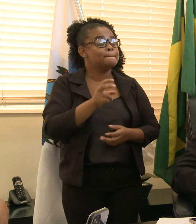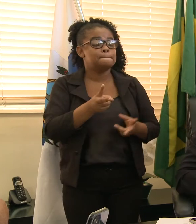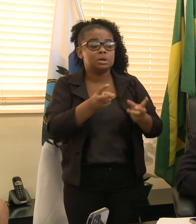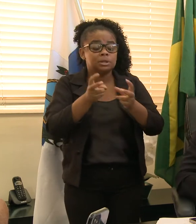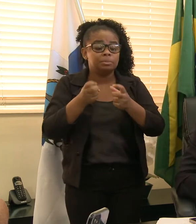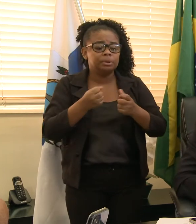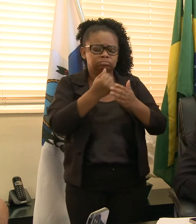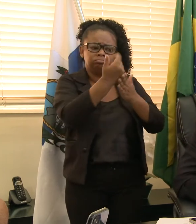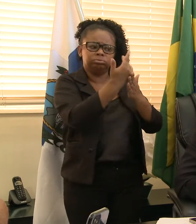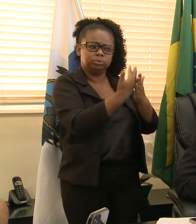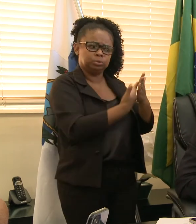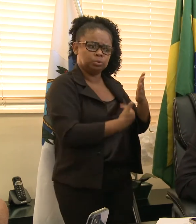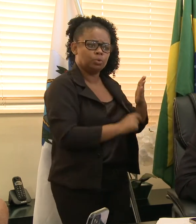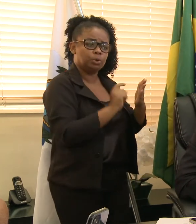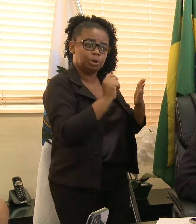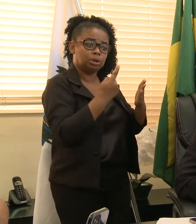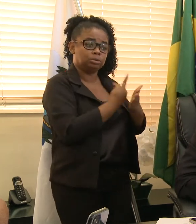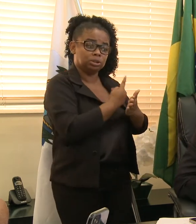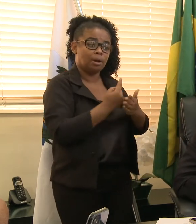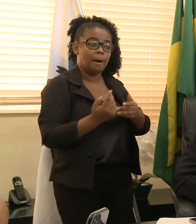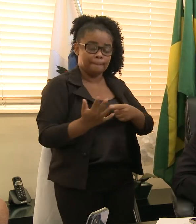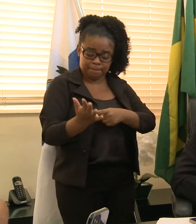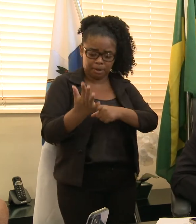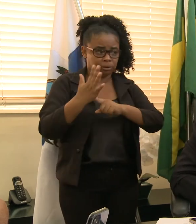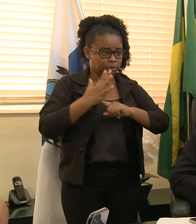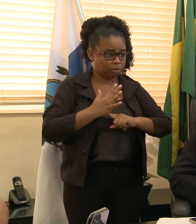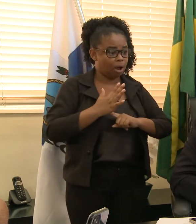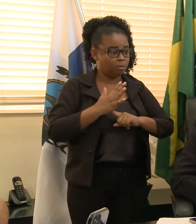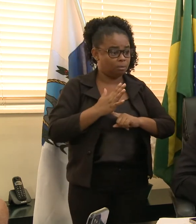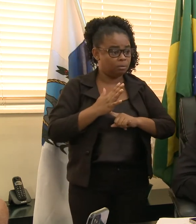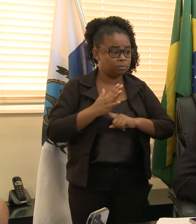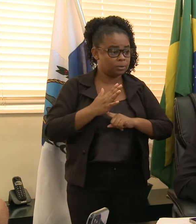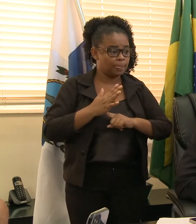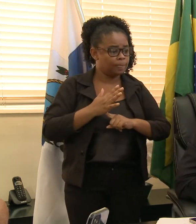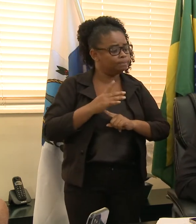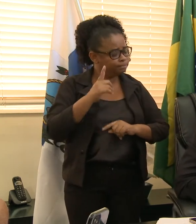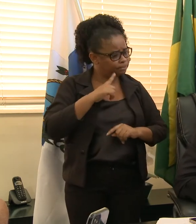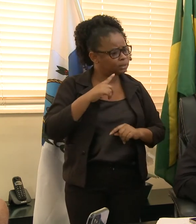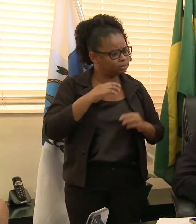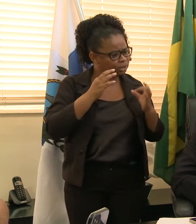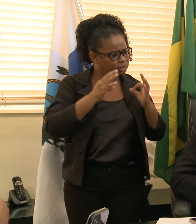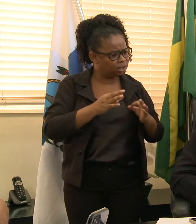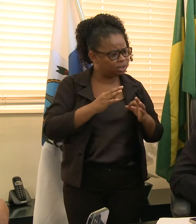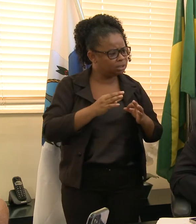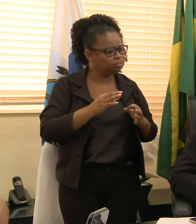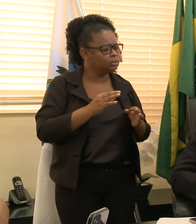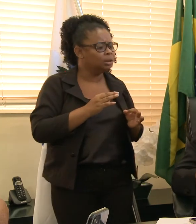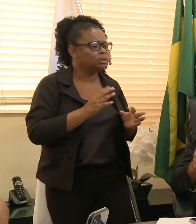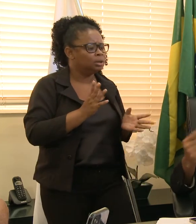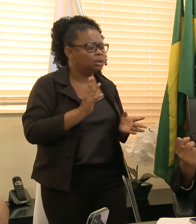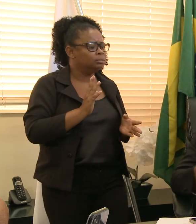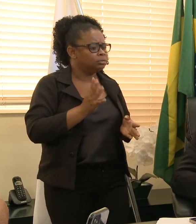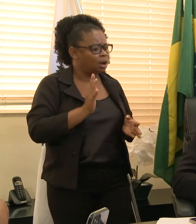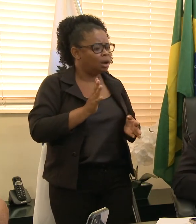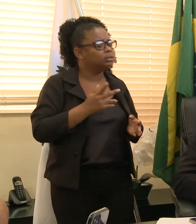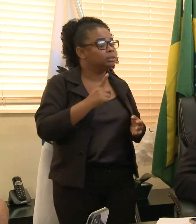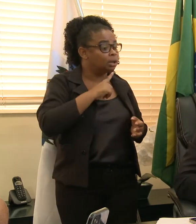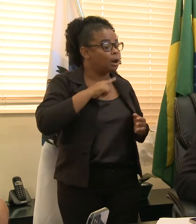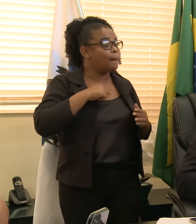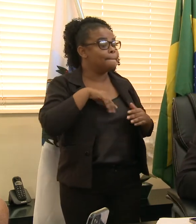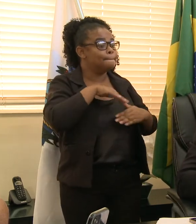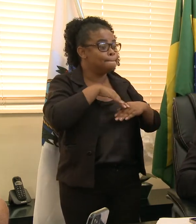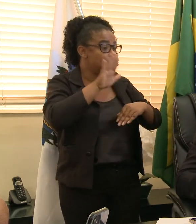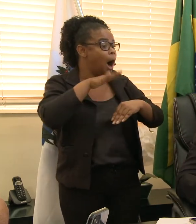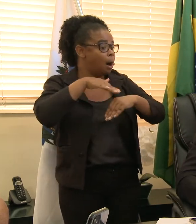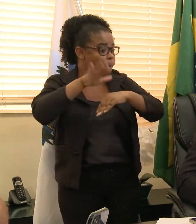senhor tem demonstrado, e eu tenho certeza que dentro em breve teremos muito mais denúncias que